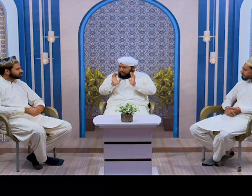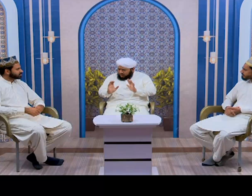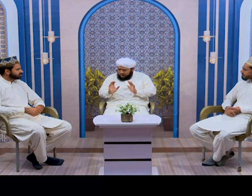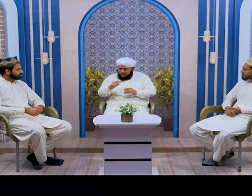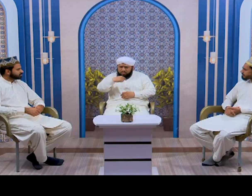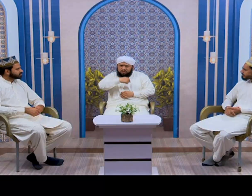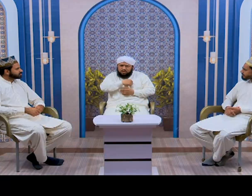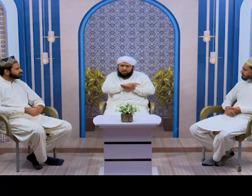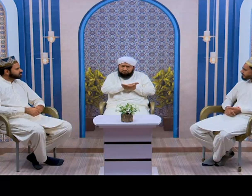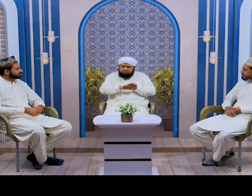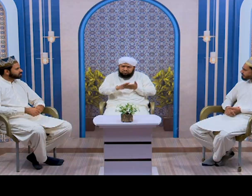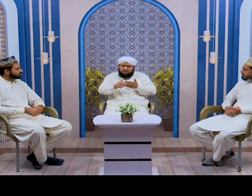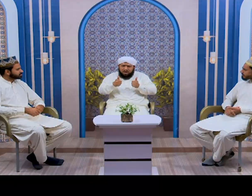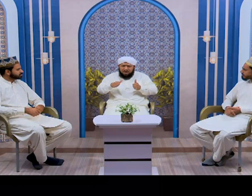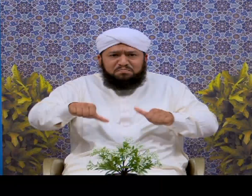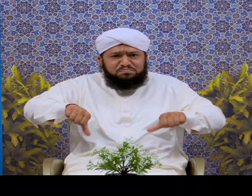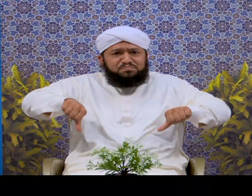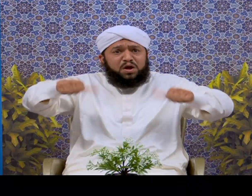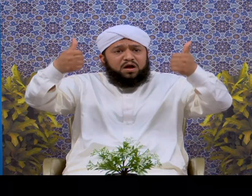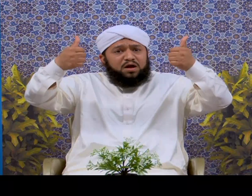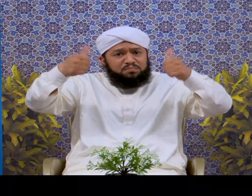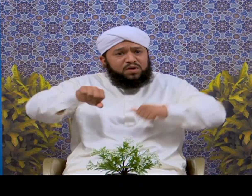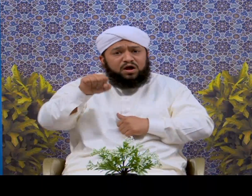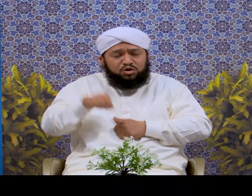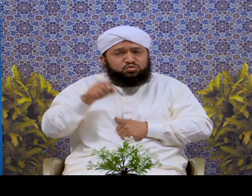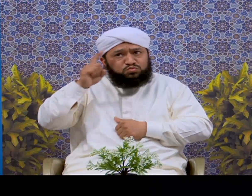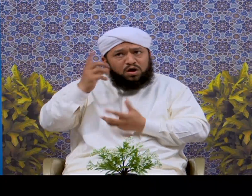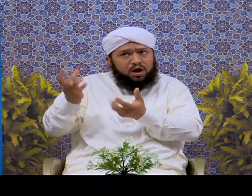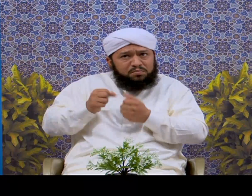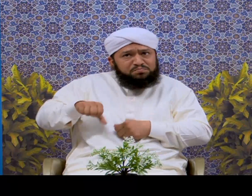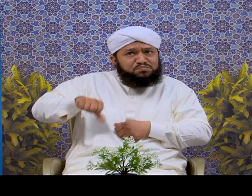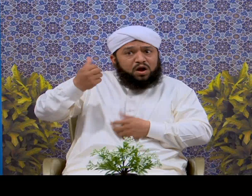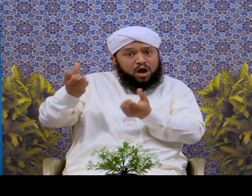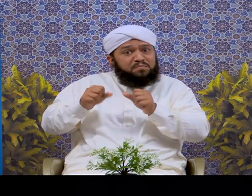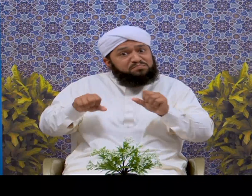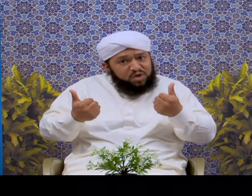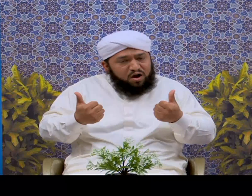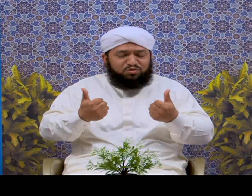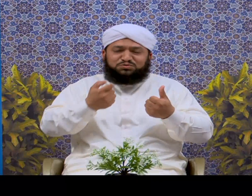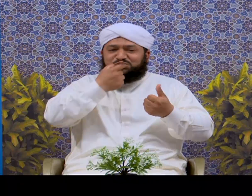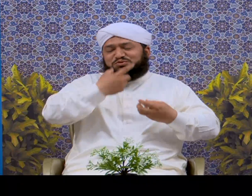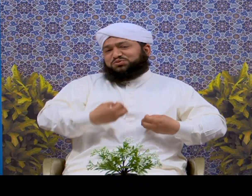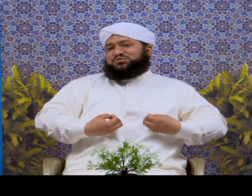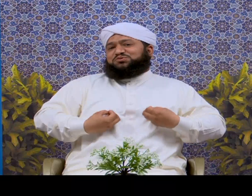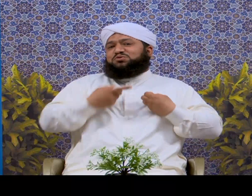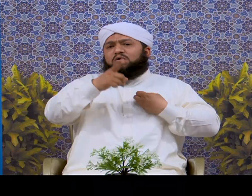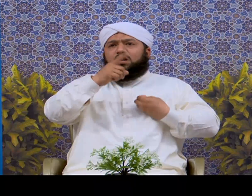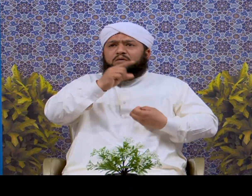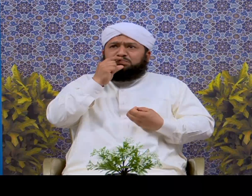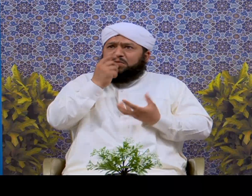نصیب ہو رہا ہے یا نہیں ہو رہا۔ اگر تقویٰ نصیب ہو رہا ہے تب تو بڑی خوشی کی بات ہے۔ اگر روزے رکھنے کے باوجود بھی تقویٰ